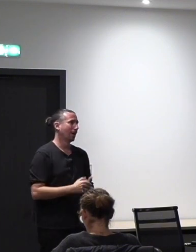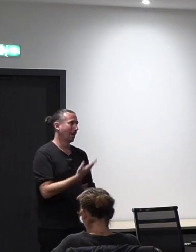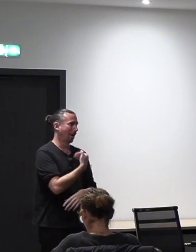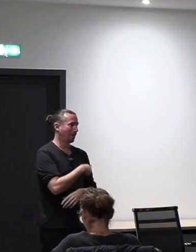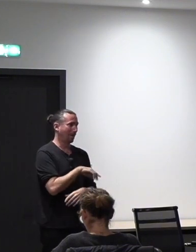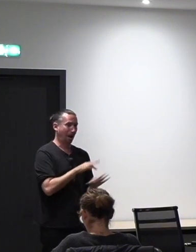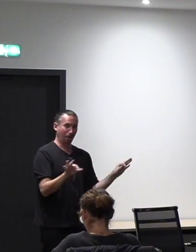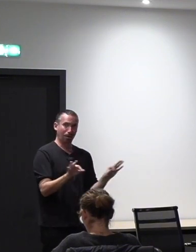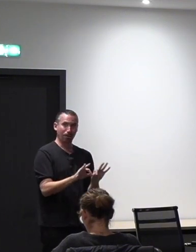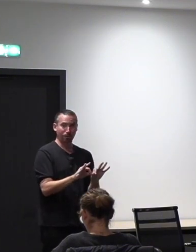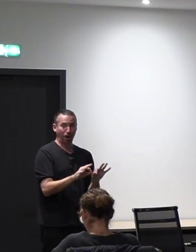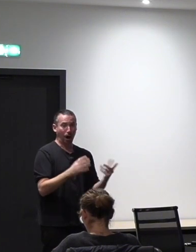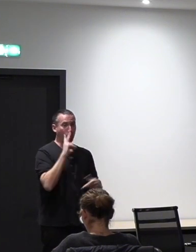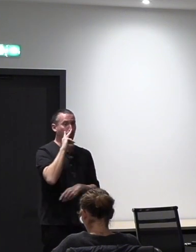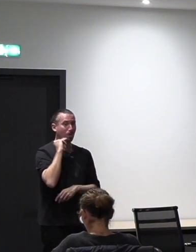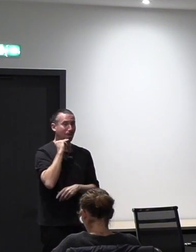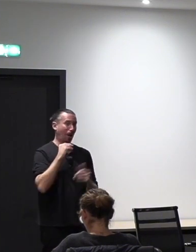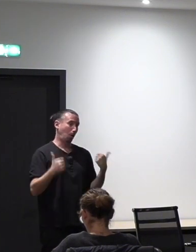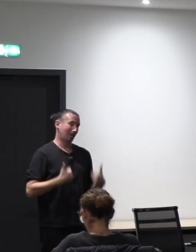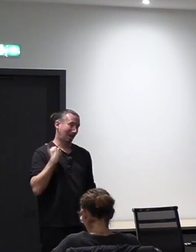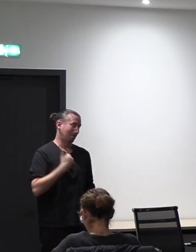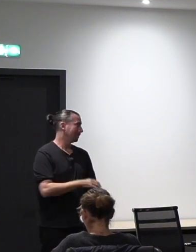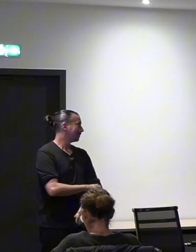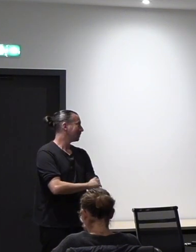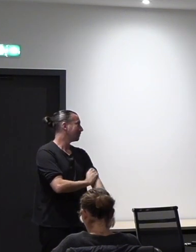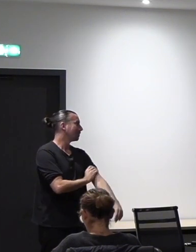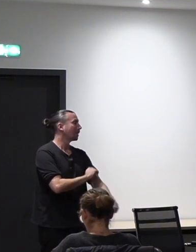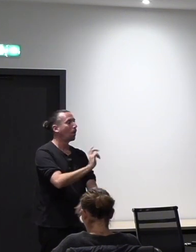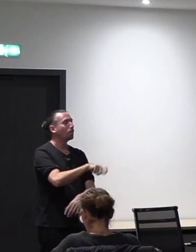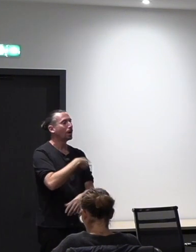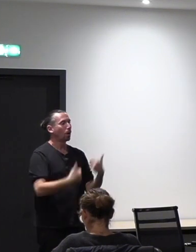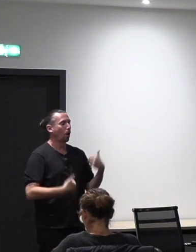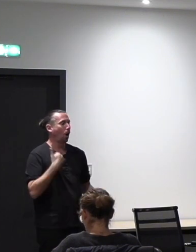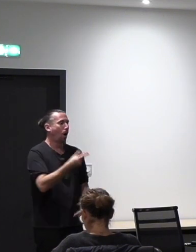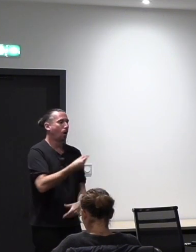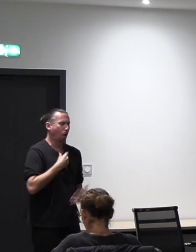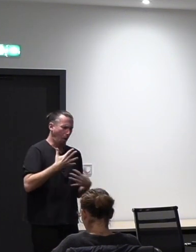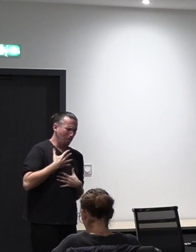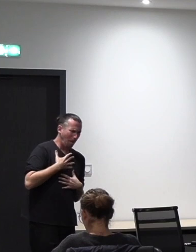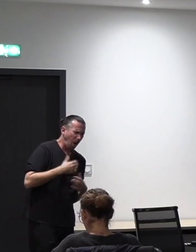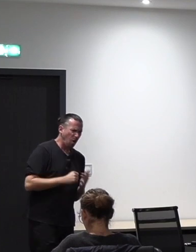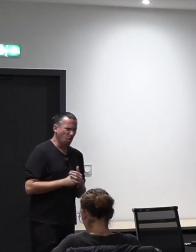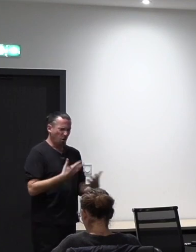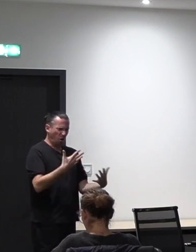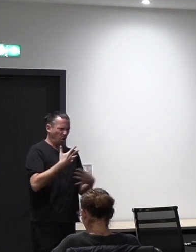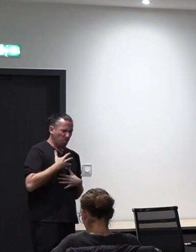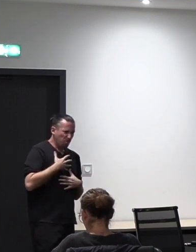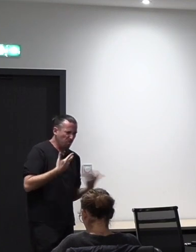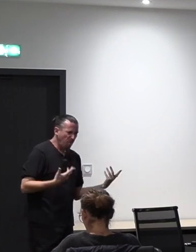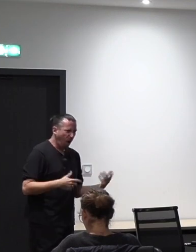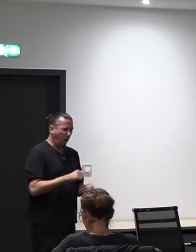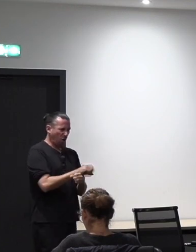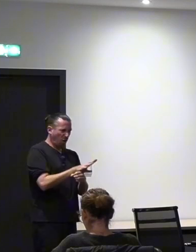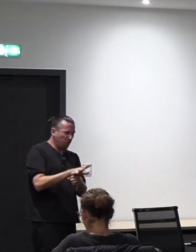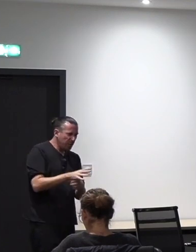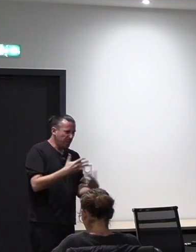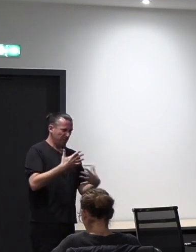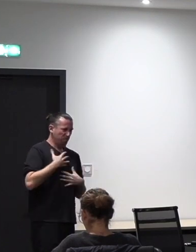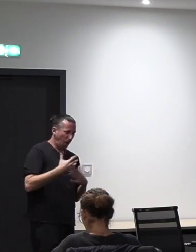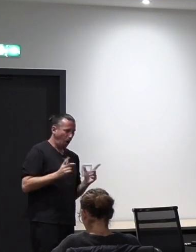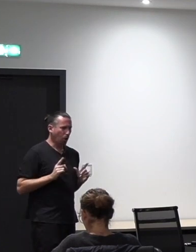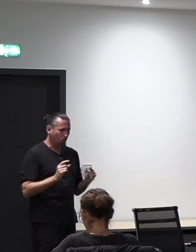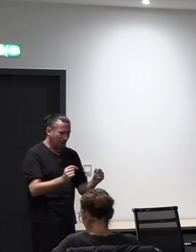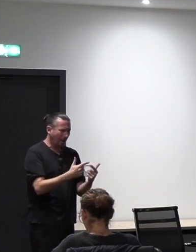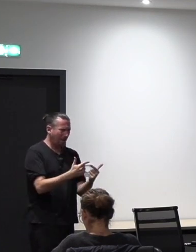humanité handicapés. Alors évidemment, le handicap, ça fait peur. Il y a peur de la peste, il y a peur du Covid, il y a peur du cancer, il y a peur de tout ce qu'on